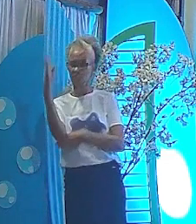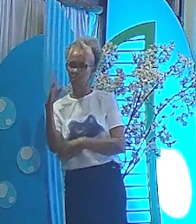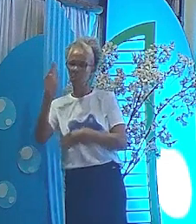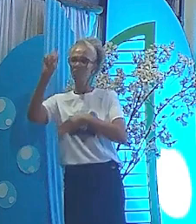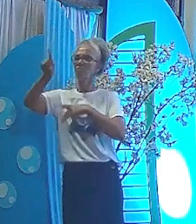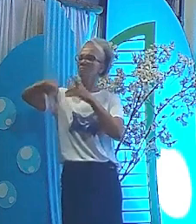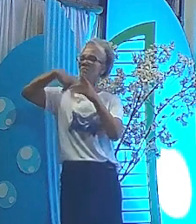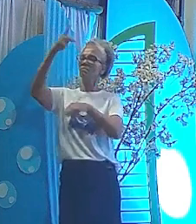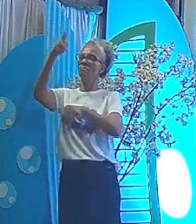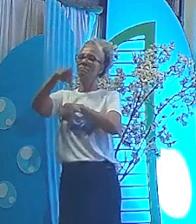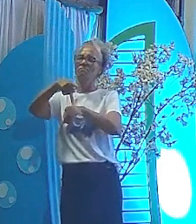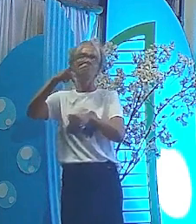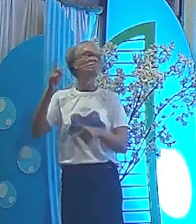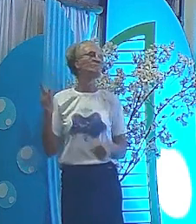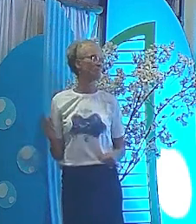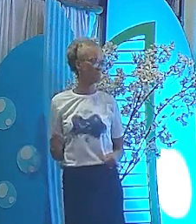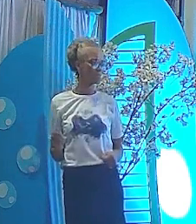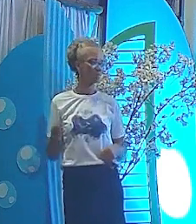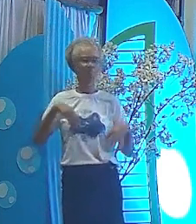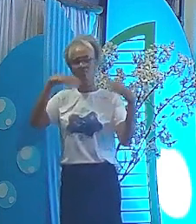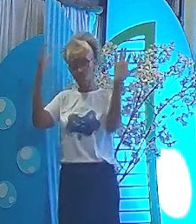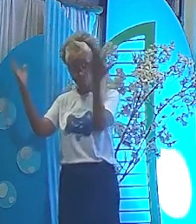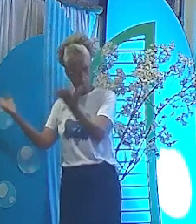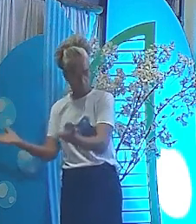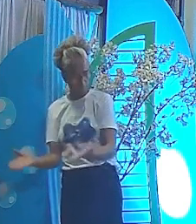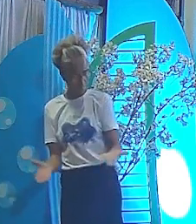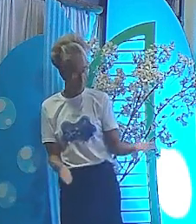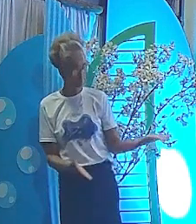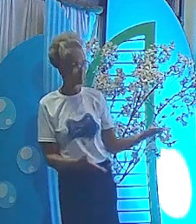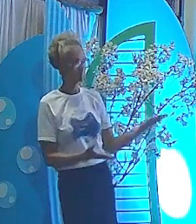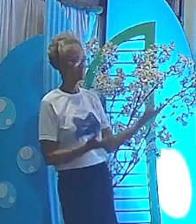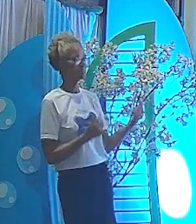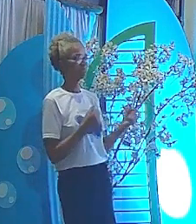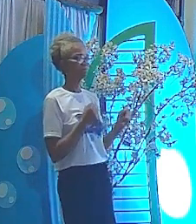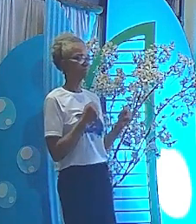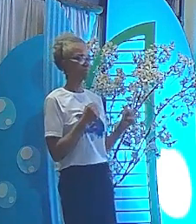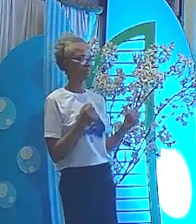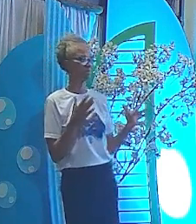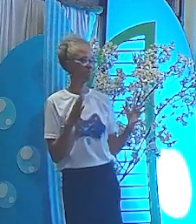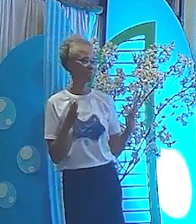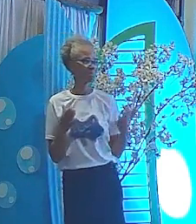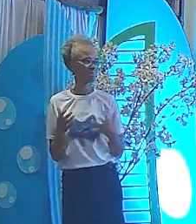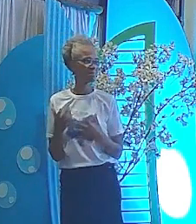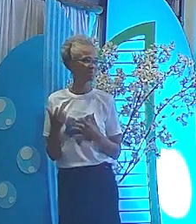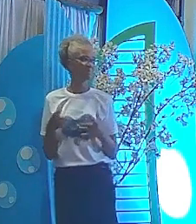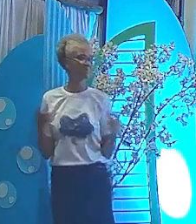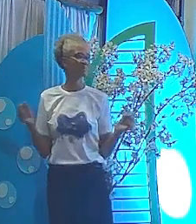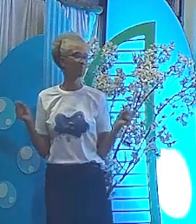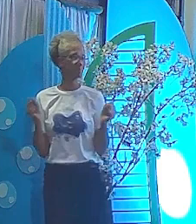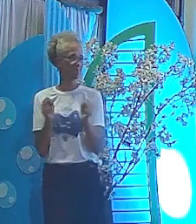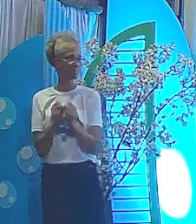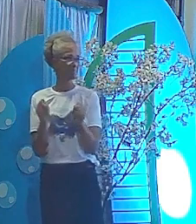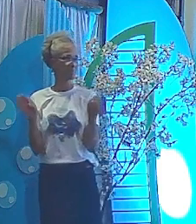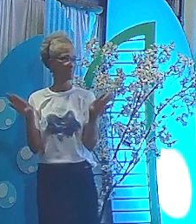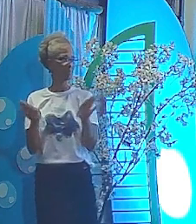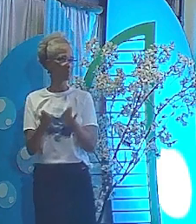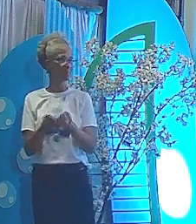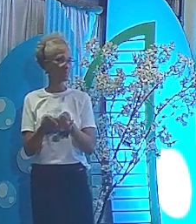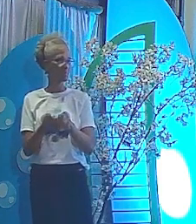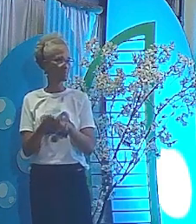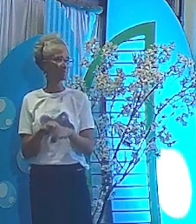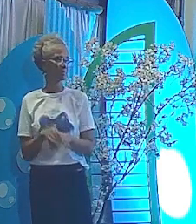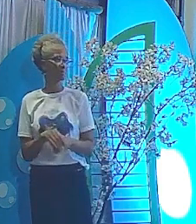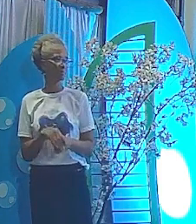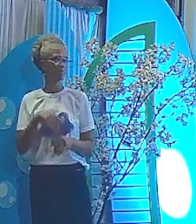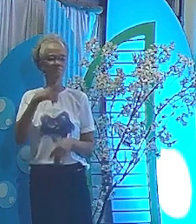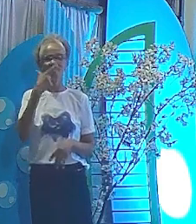internacional. E é isso, vamos convidar agora os nossos queridos curadores que estão fechando, né, esse